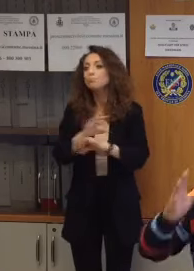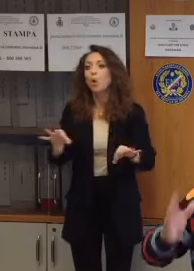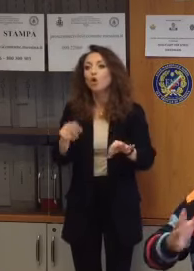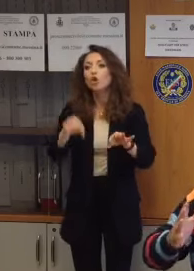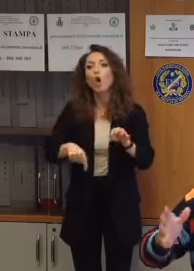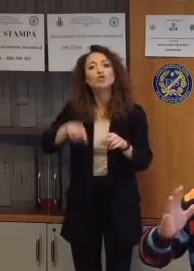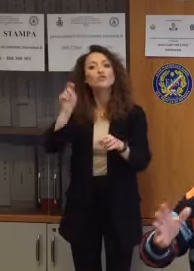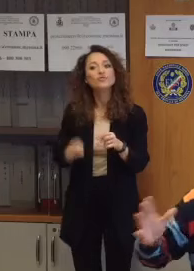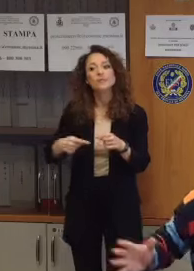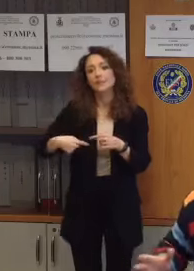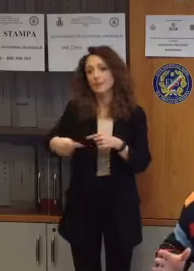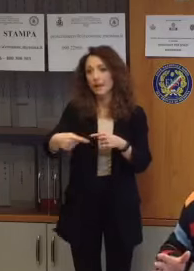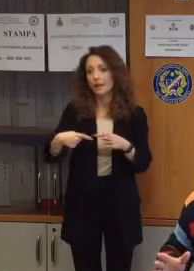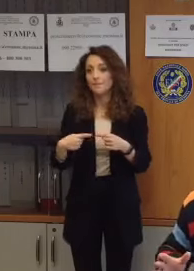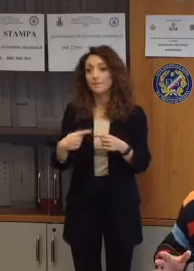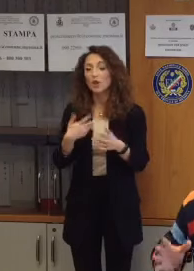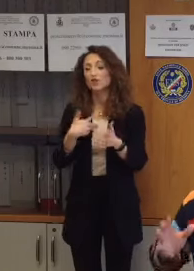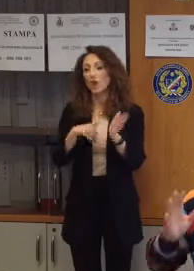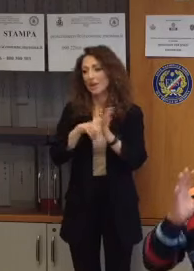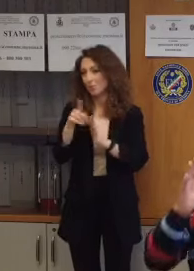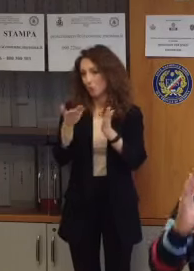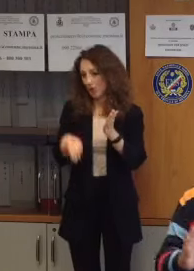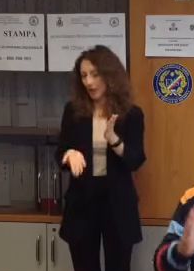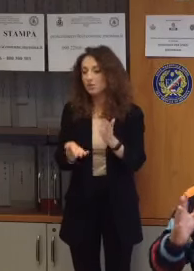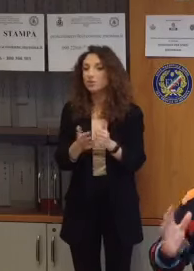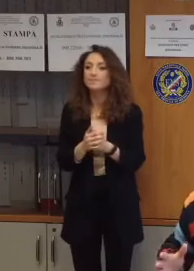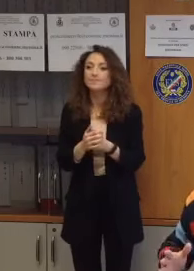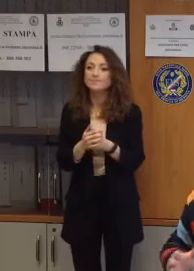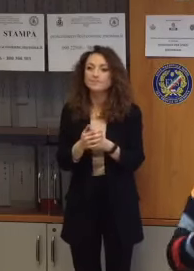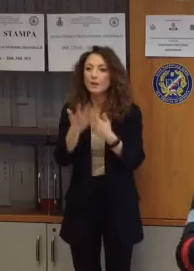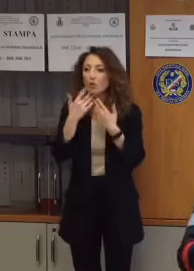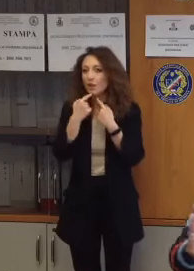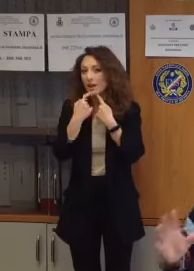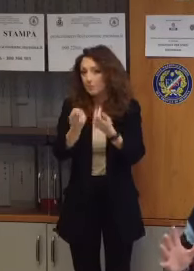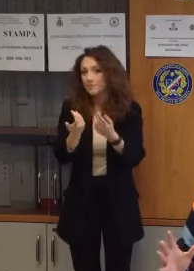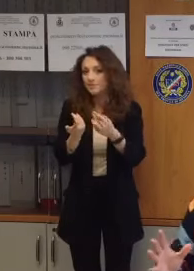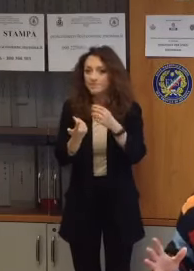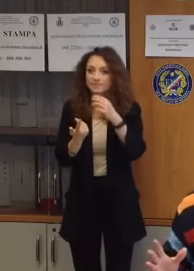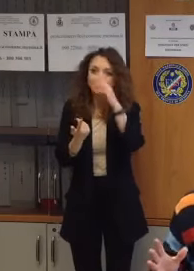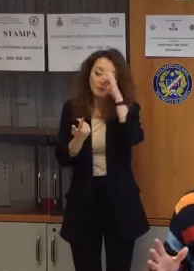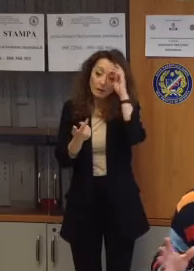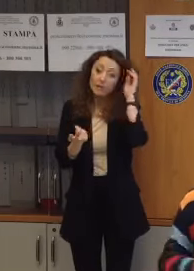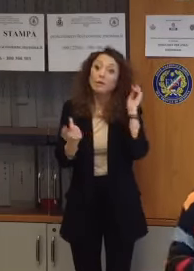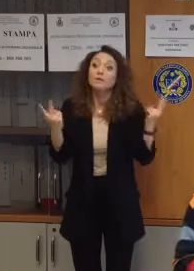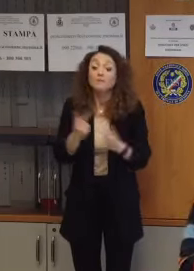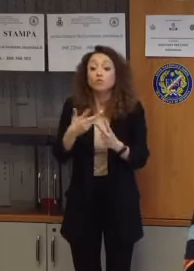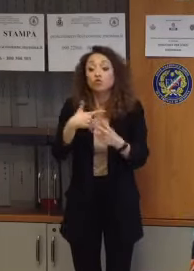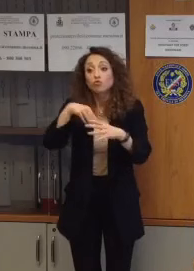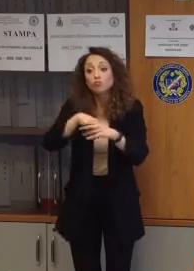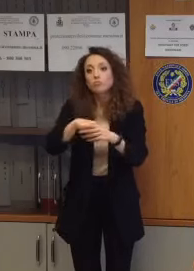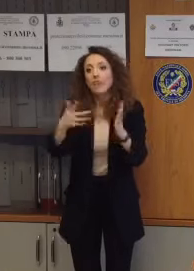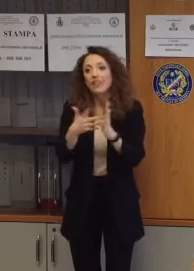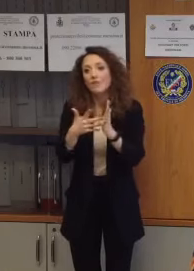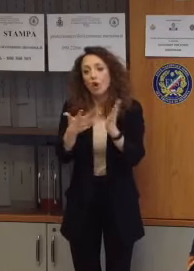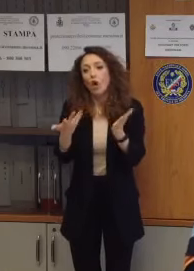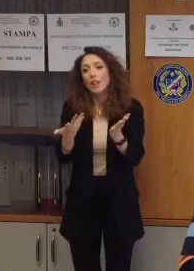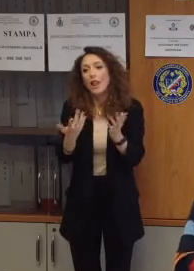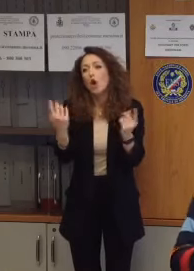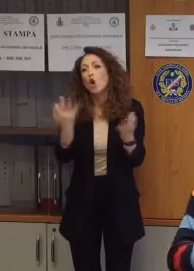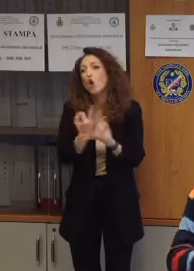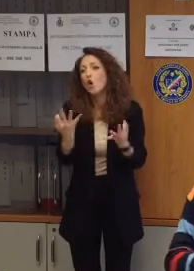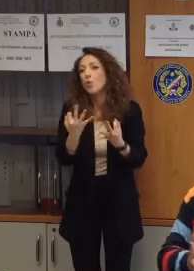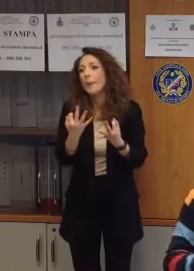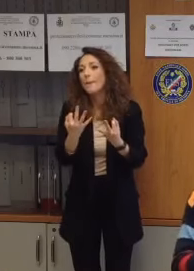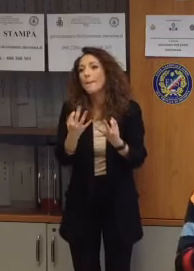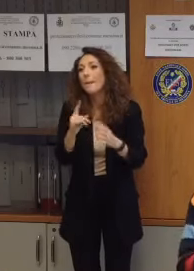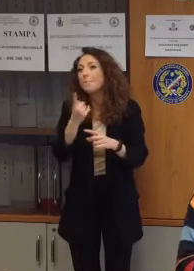oggi e c'è un risultato intanto che vi vogliamo fornire, con tutte le criticità che la prima giornata e